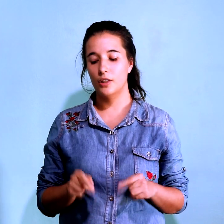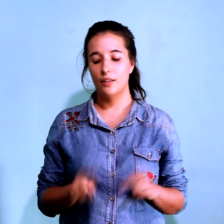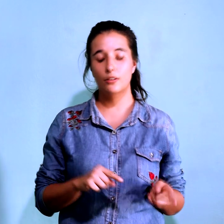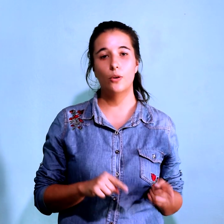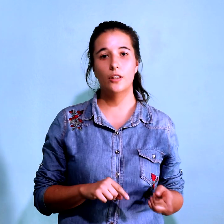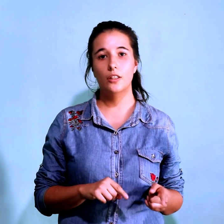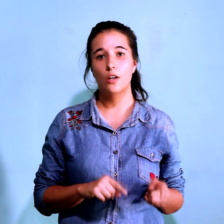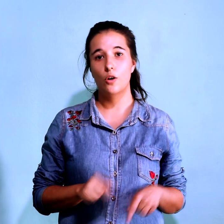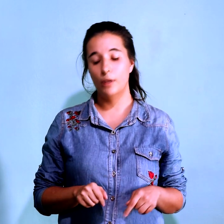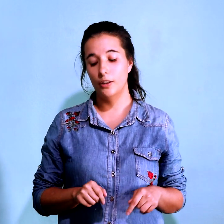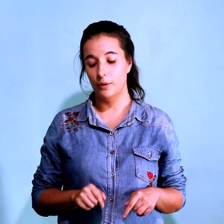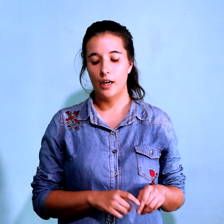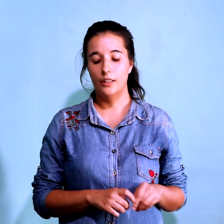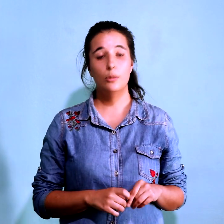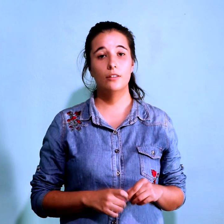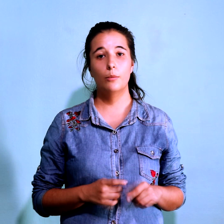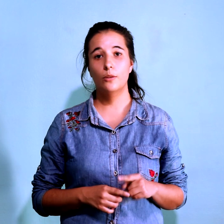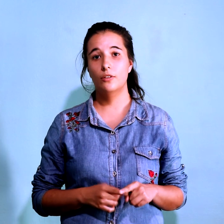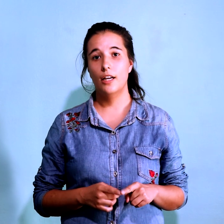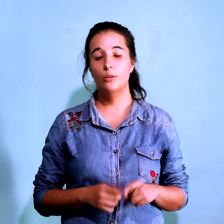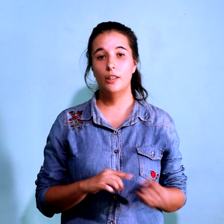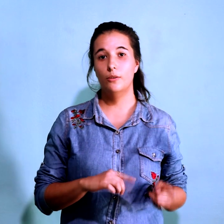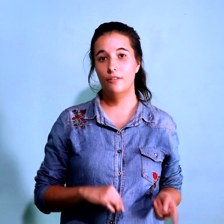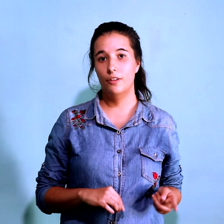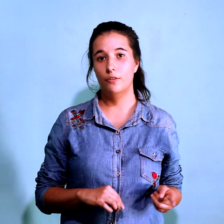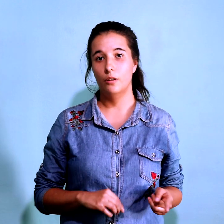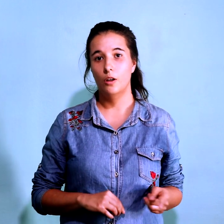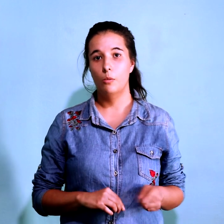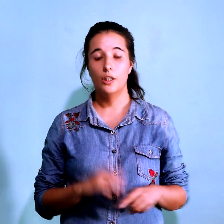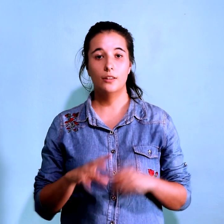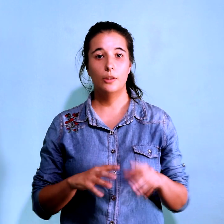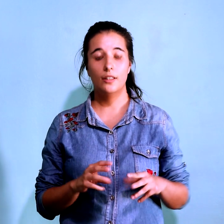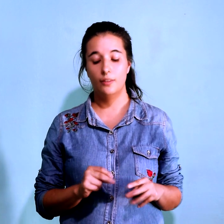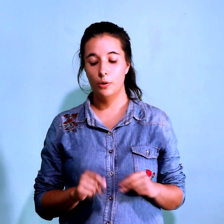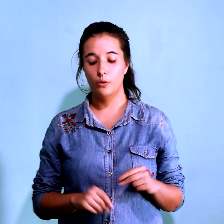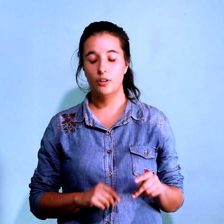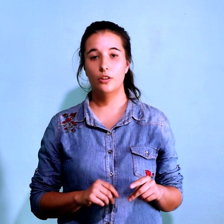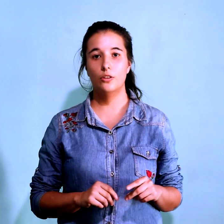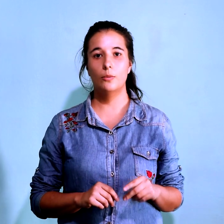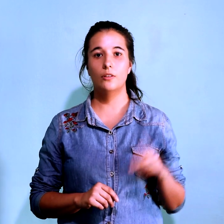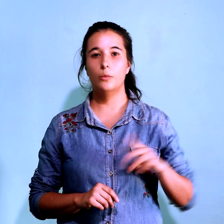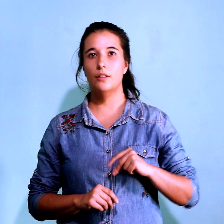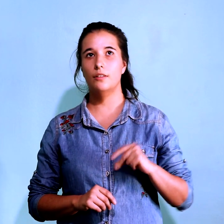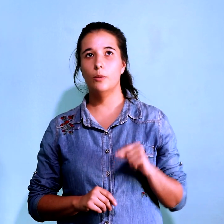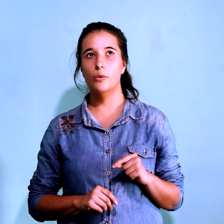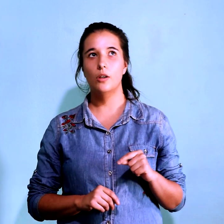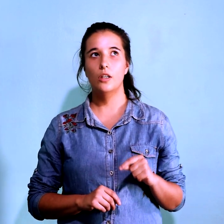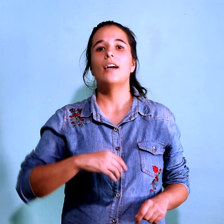que ela se torne uma língua. A Libras também é considerada uma língua viva, porque ela também está sempre em constante transformação. Por exemplo, aqui